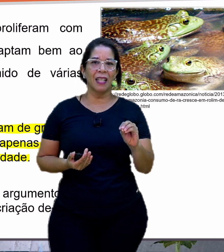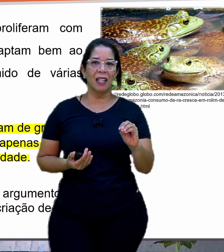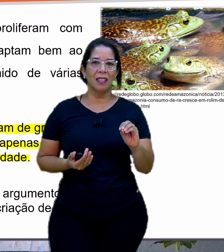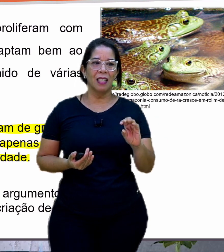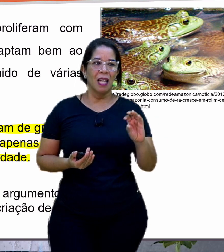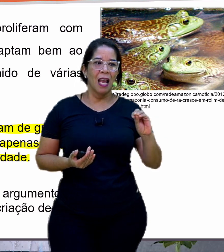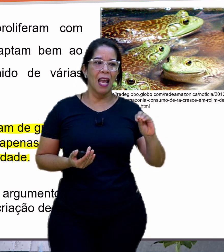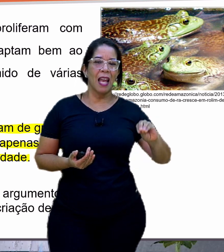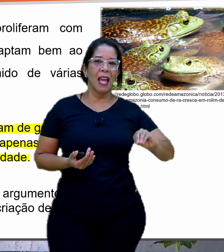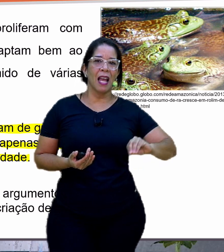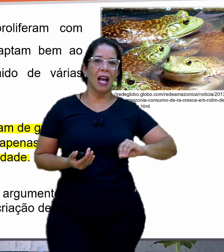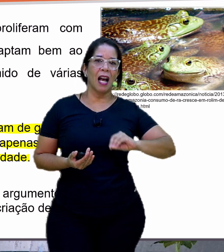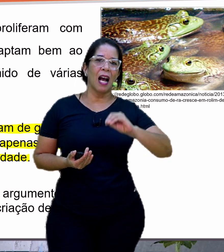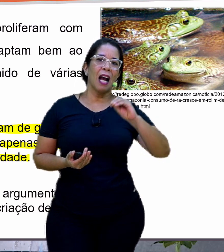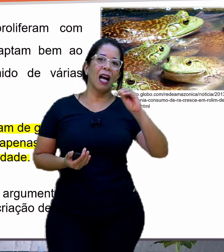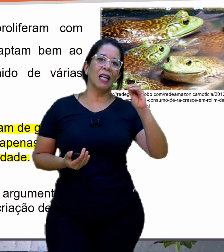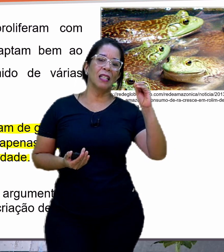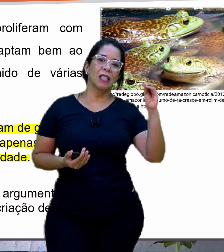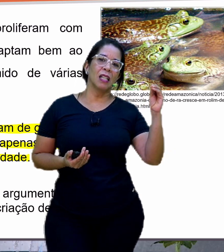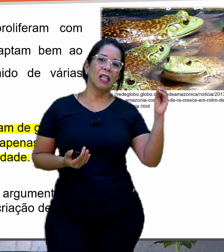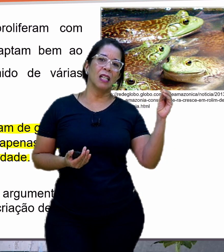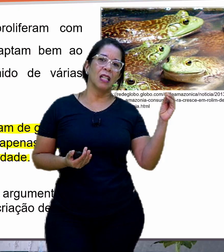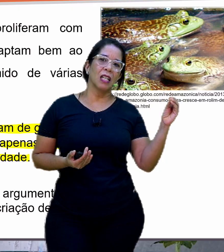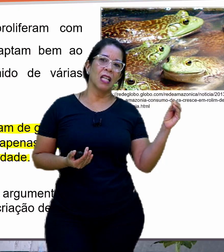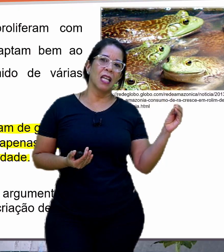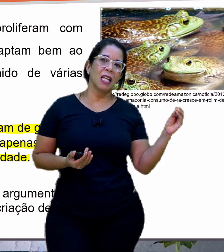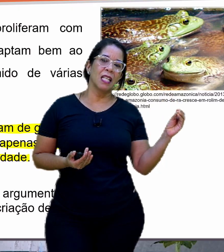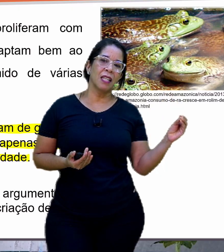não tenha a